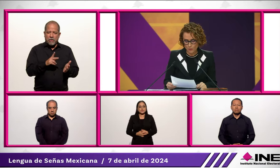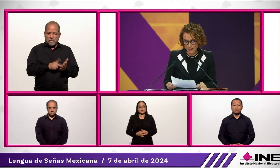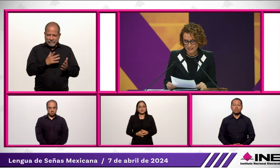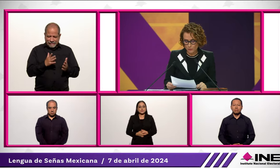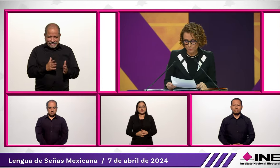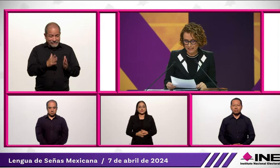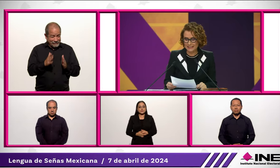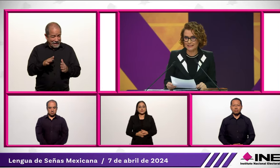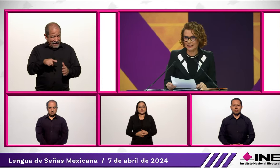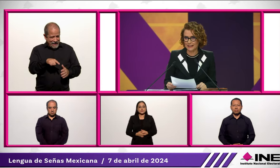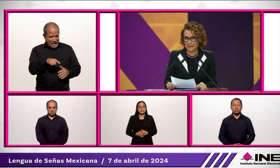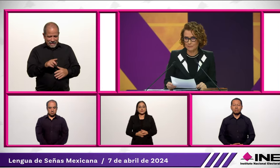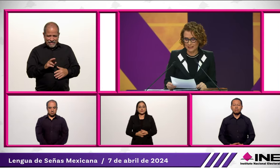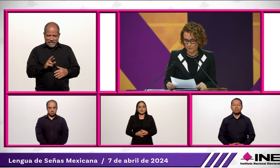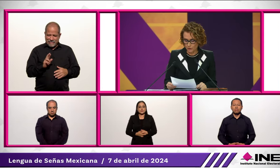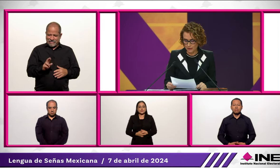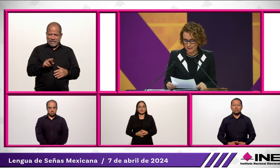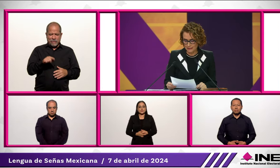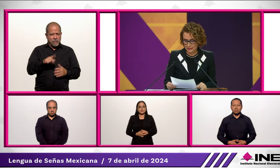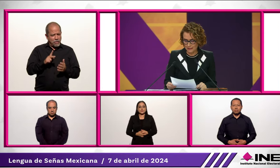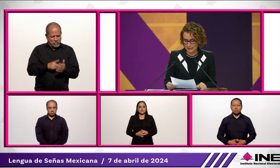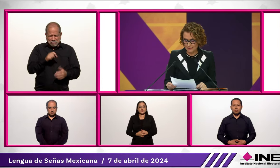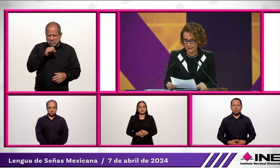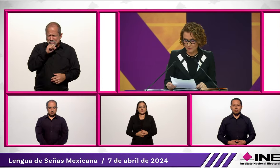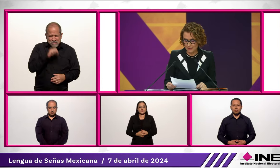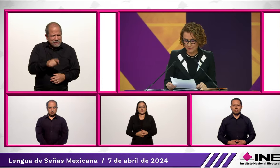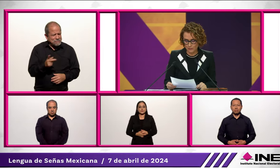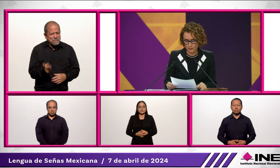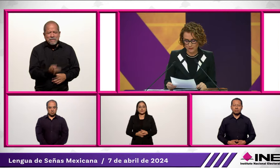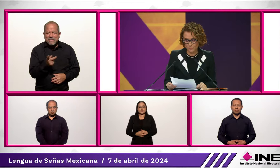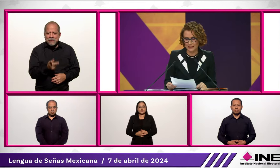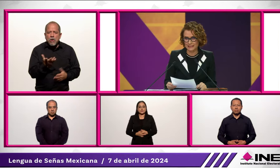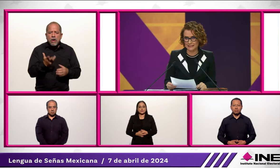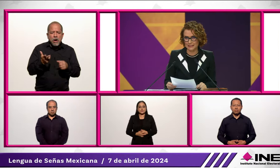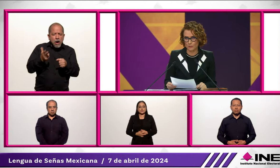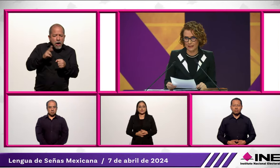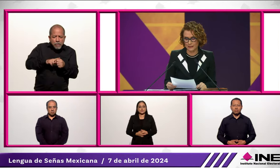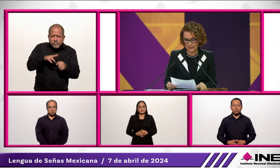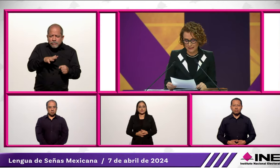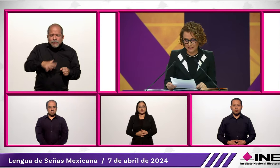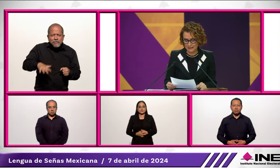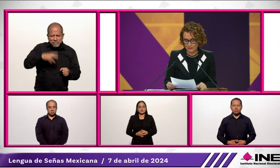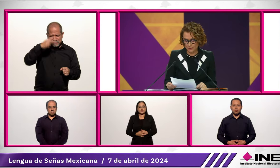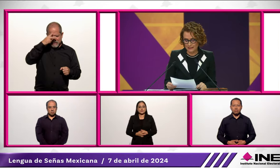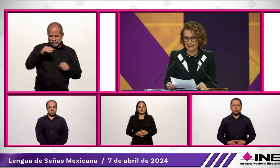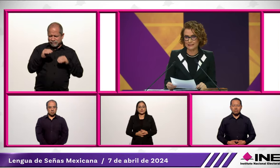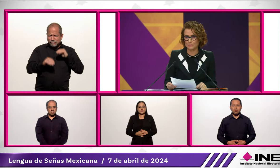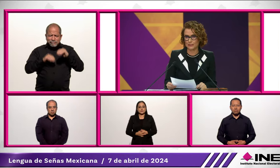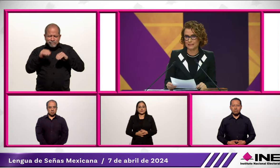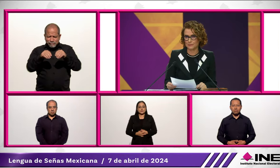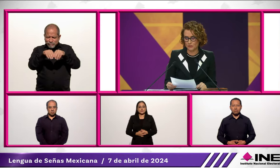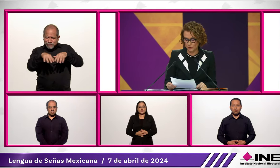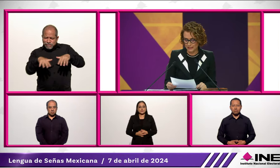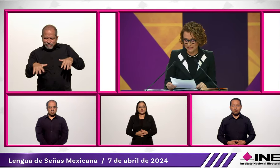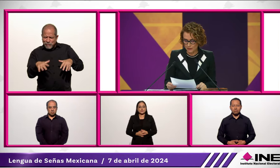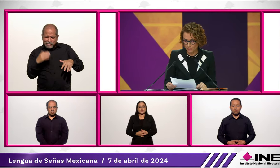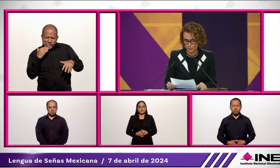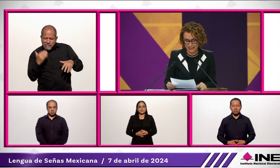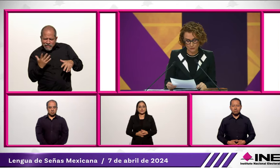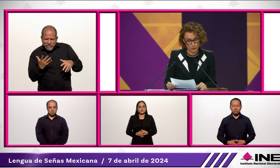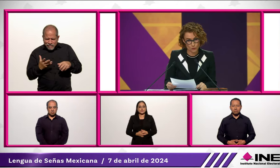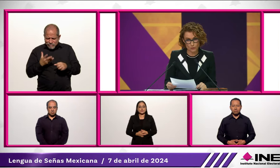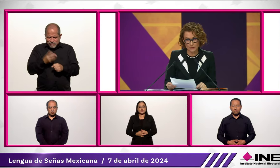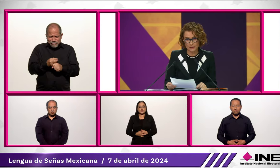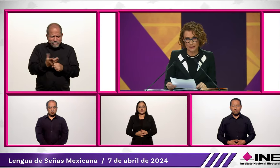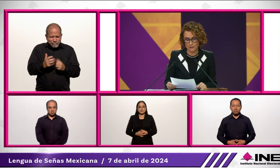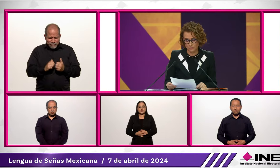Gálvez, ¿cuál es su plan integral para fortalecer el sistema de salud nacional y asegurar el acceso equitativo a servicios de salud